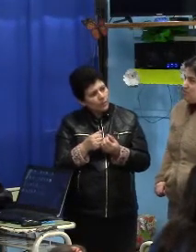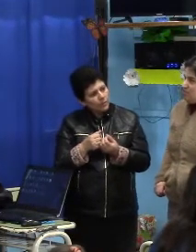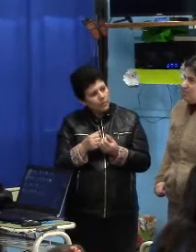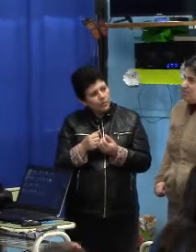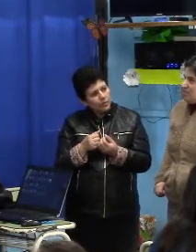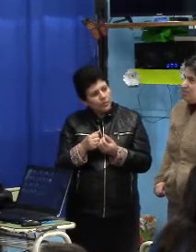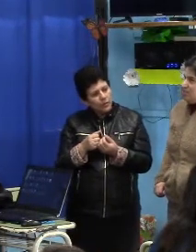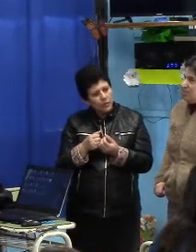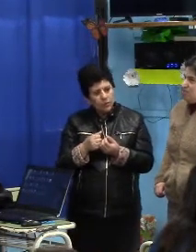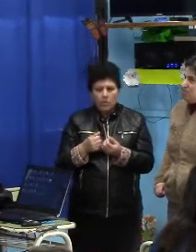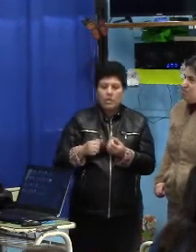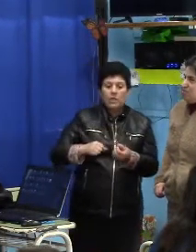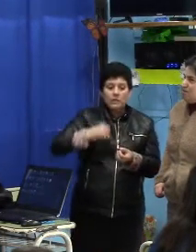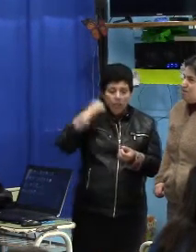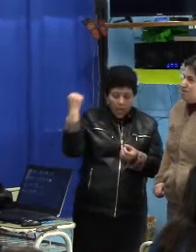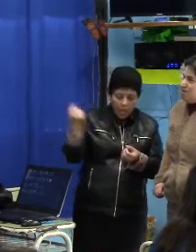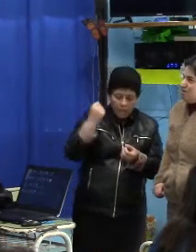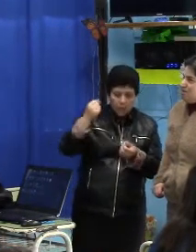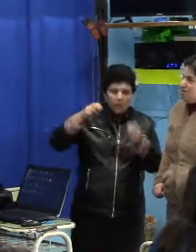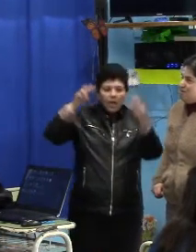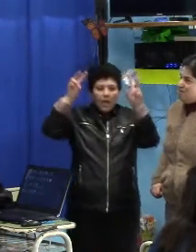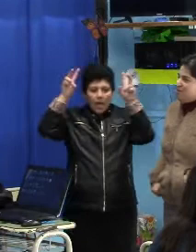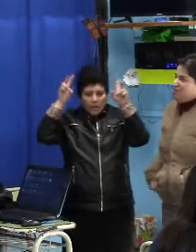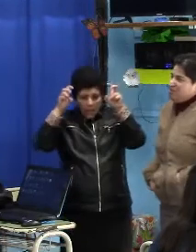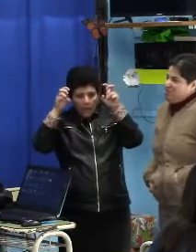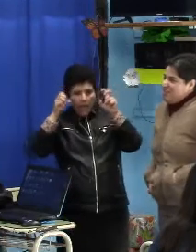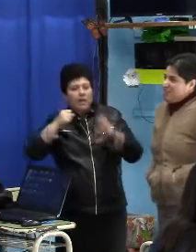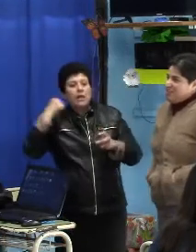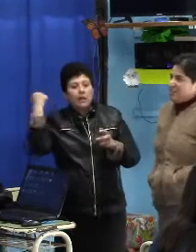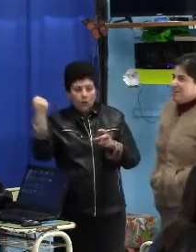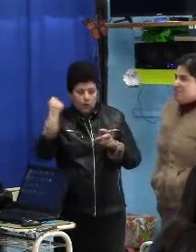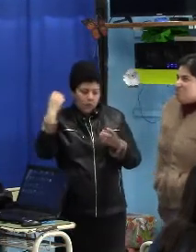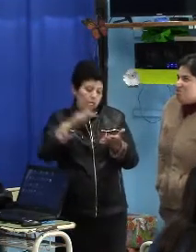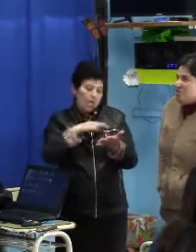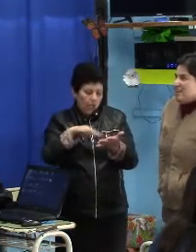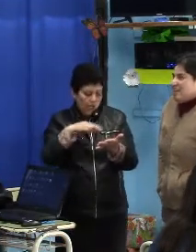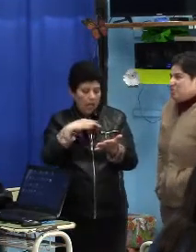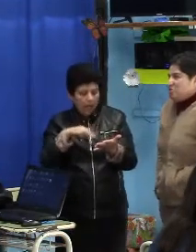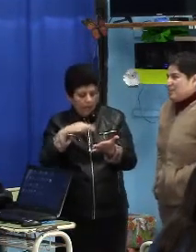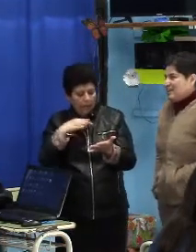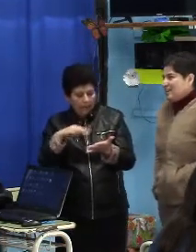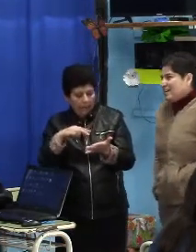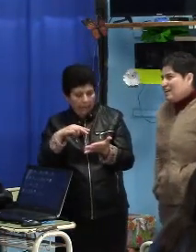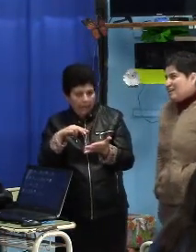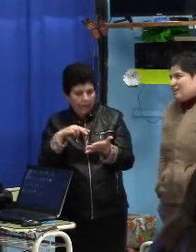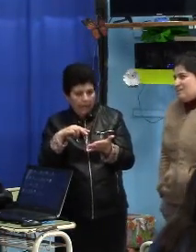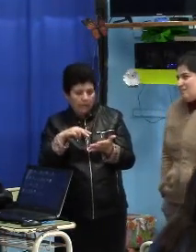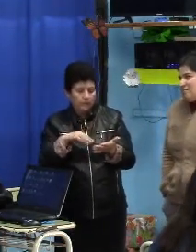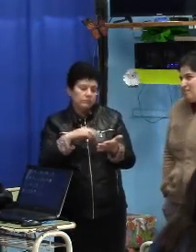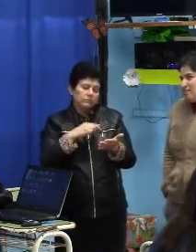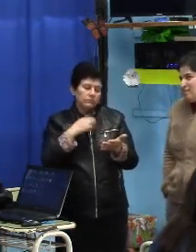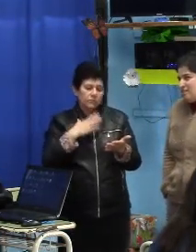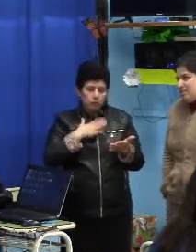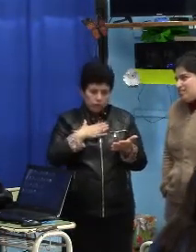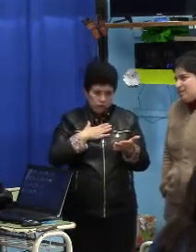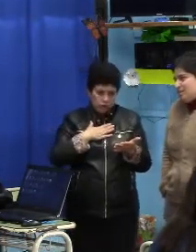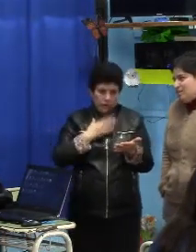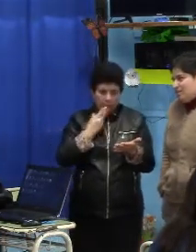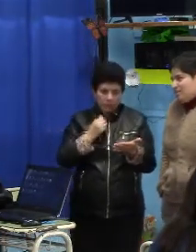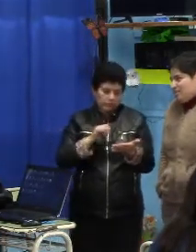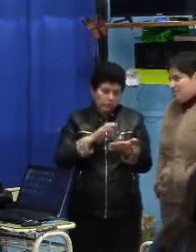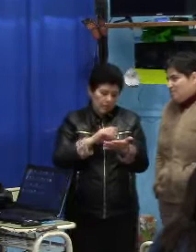cortado, sin sentido, con los valores más oscuros, que una lectura clara,